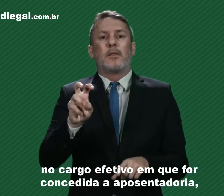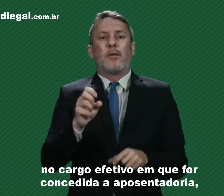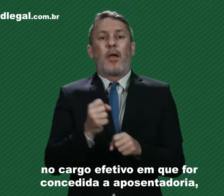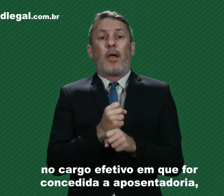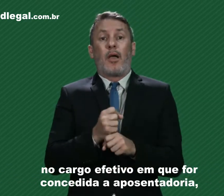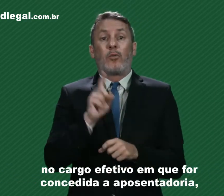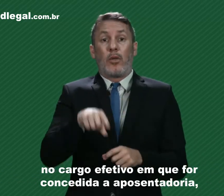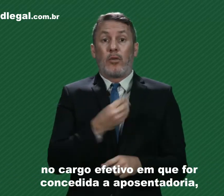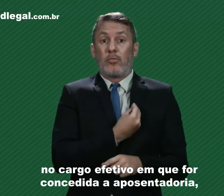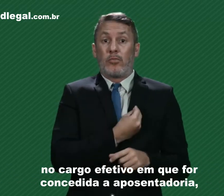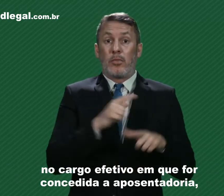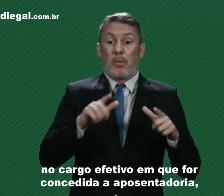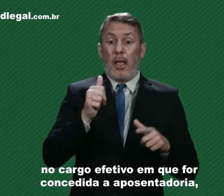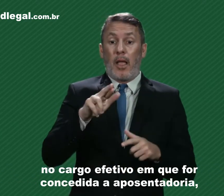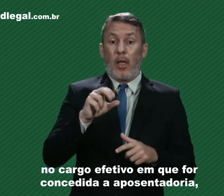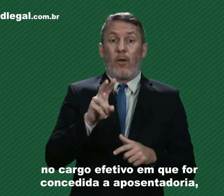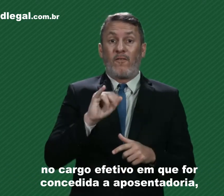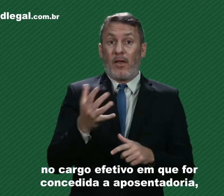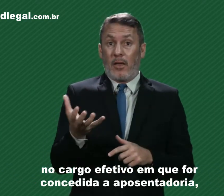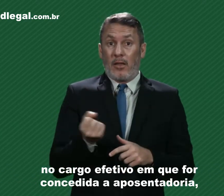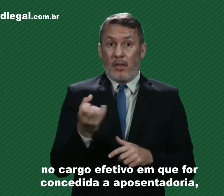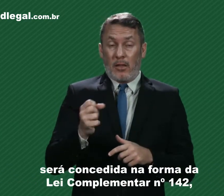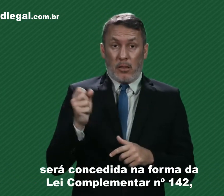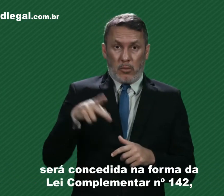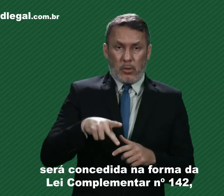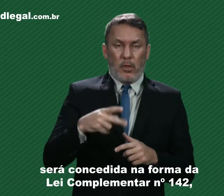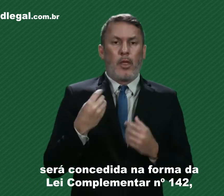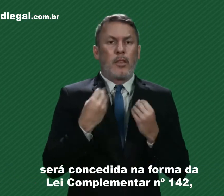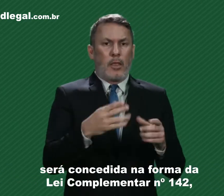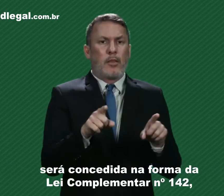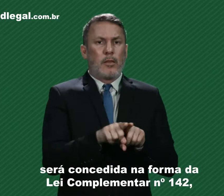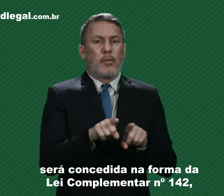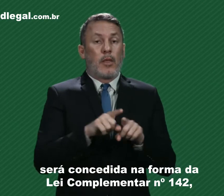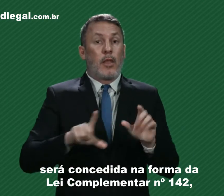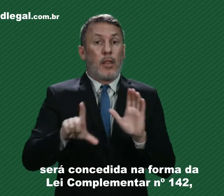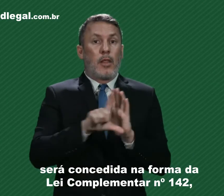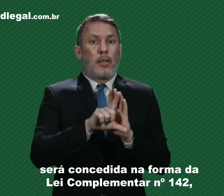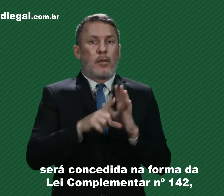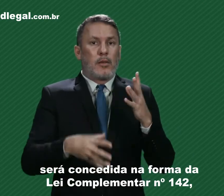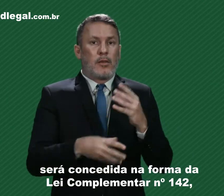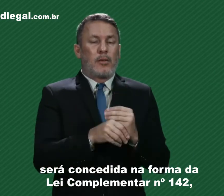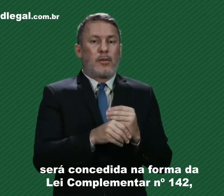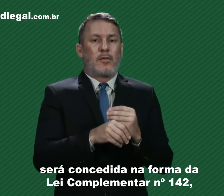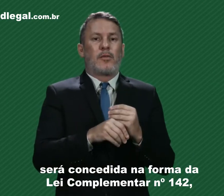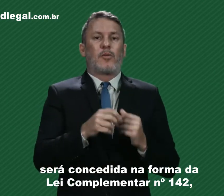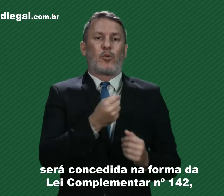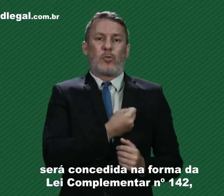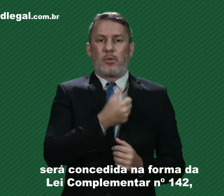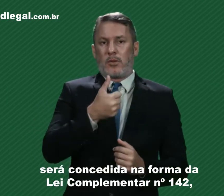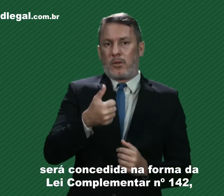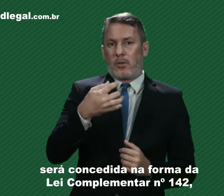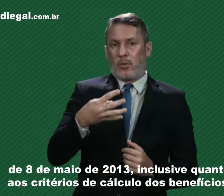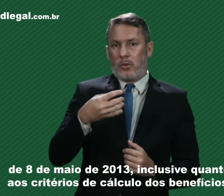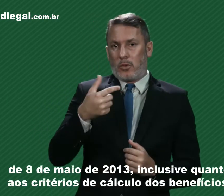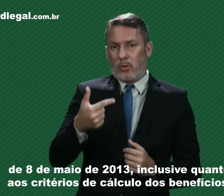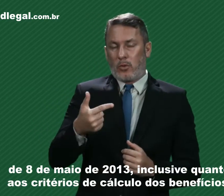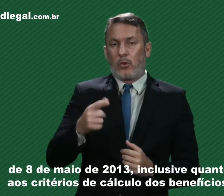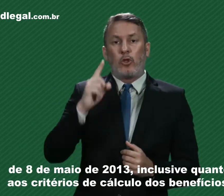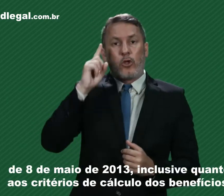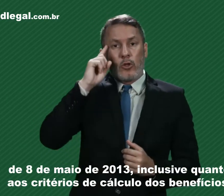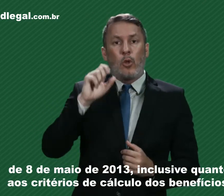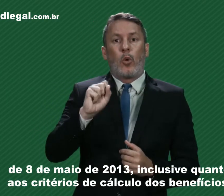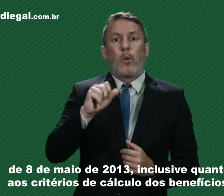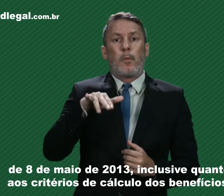anos no cargo efetivo em que for concedida a aposentadoria, será concedida na forma da Lei Complementar número 142,